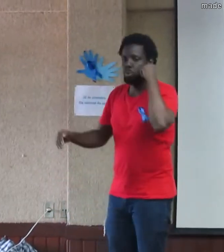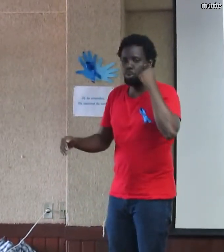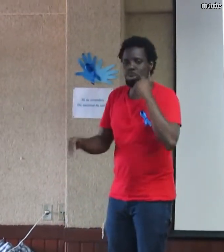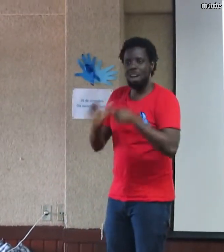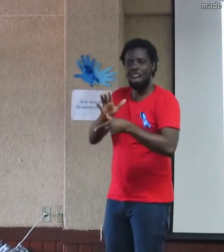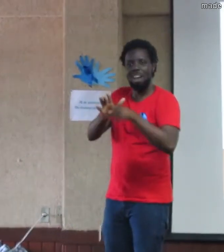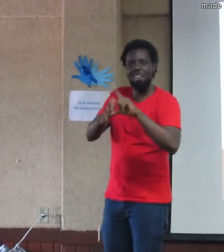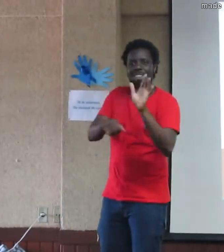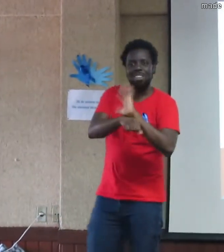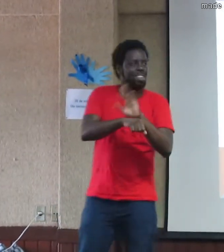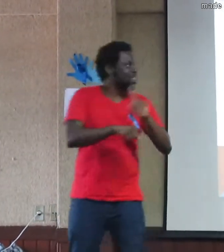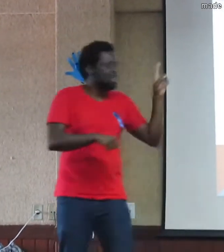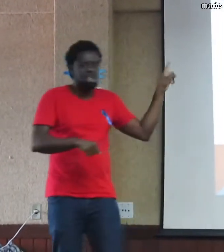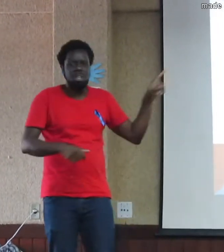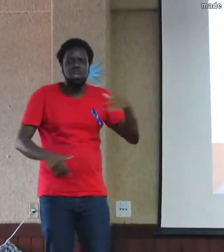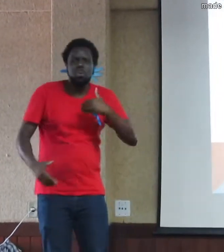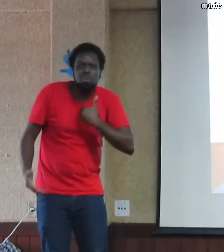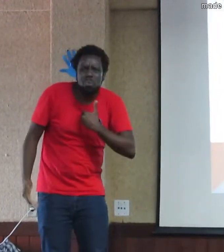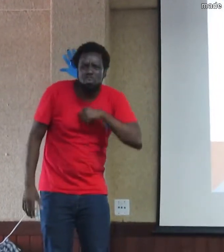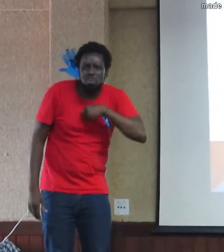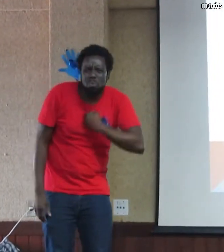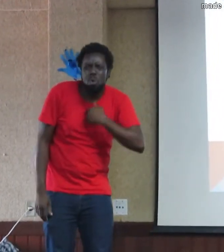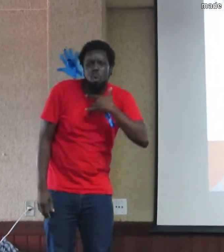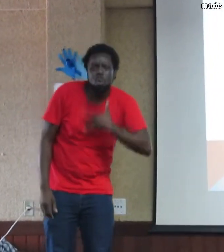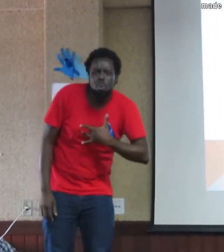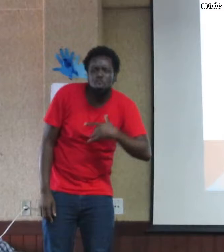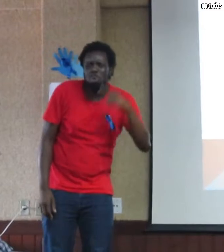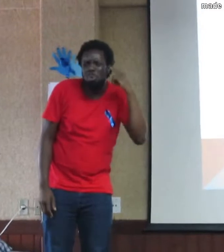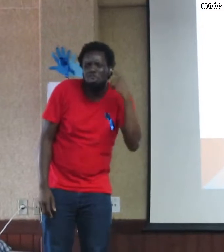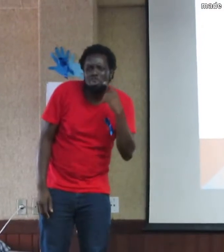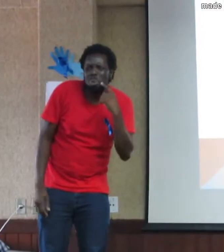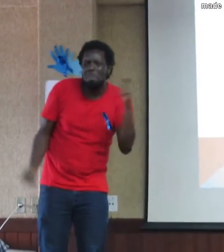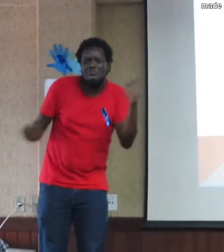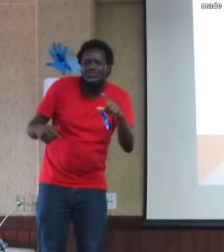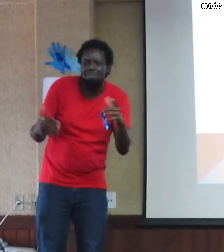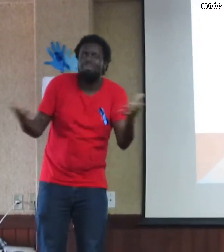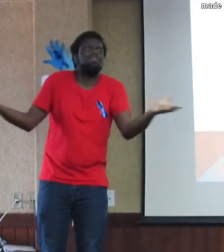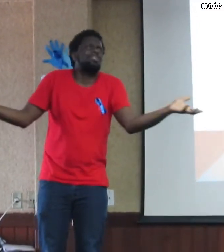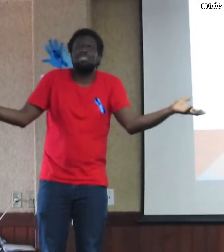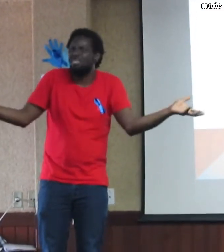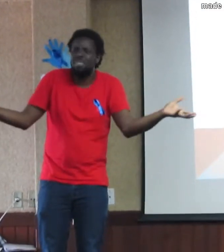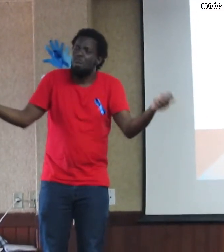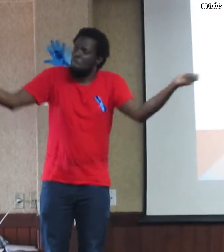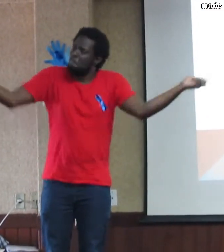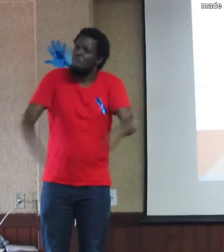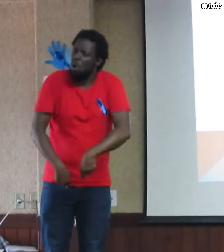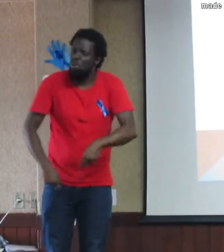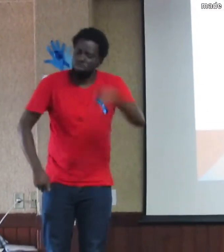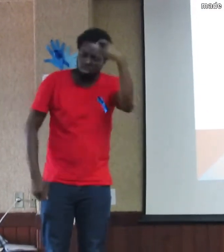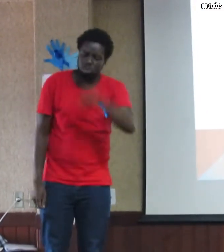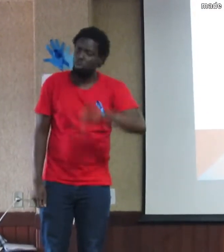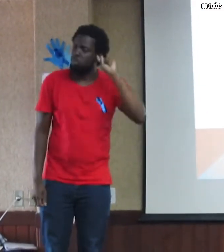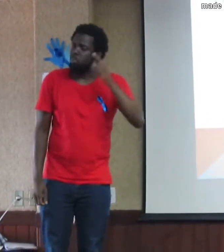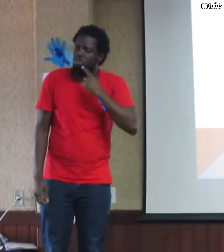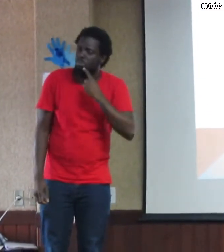cada humano, pois nós somos cidadãos e merecemos respeito. O vídeo foi mostrado, né, como vocês puderam